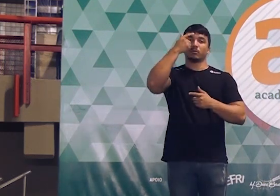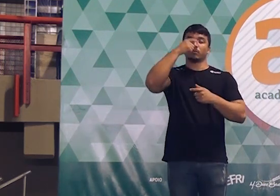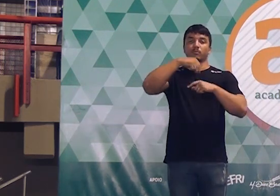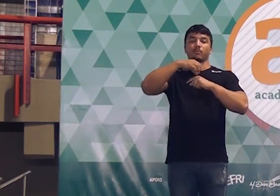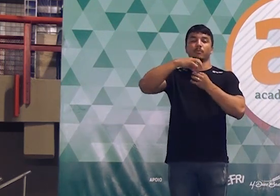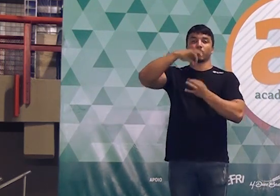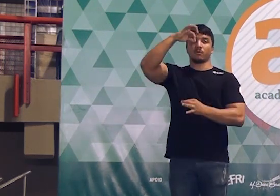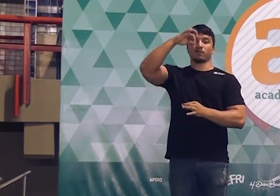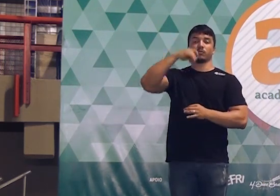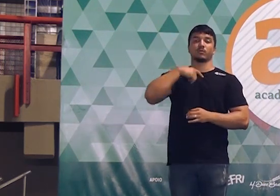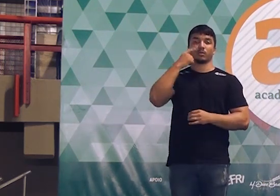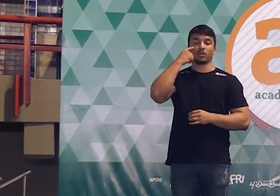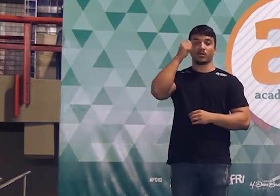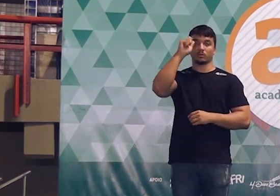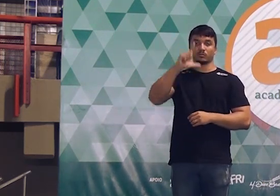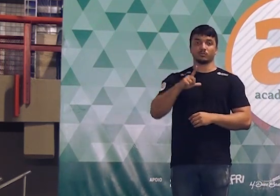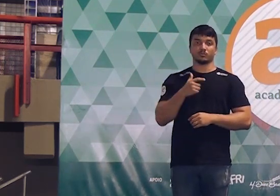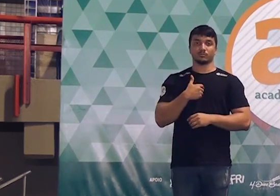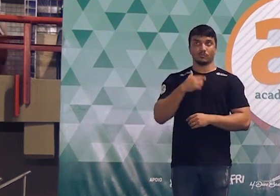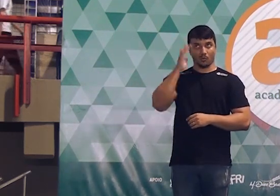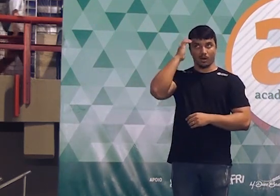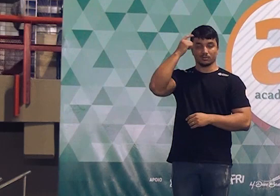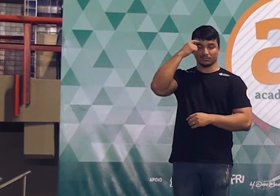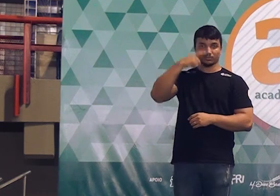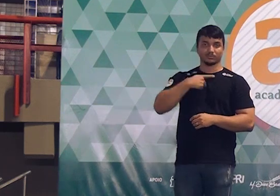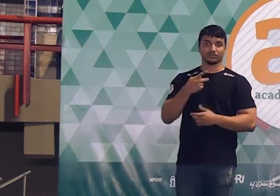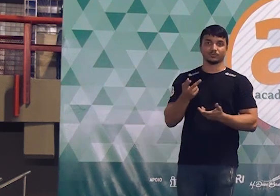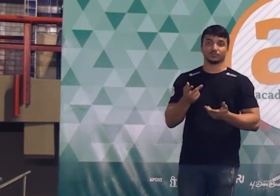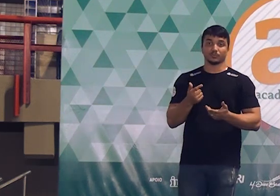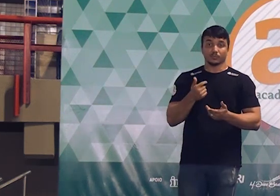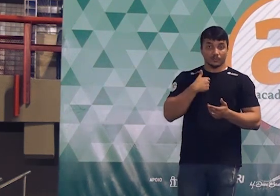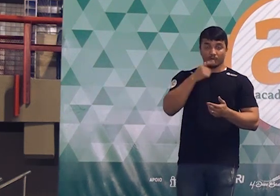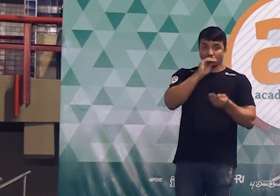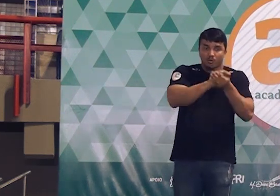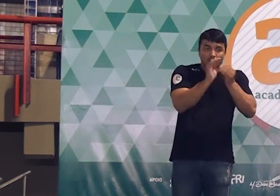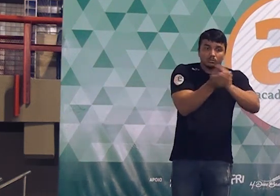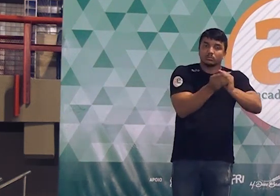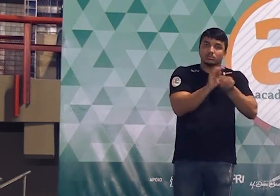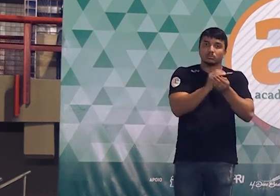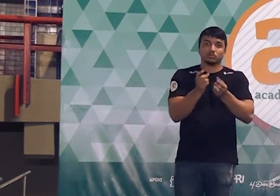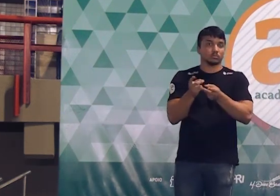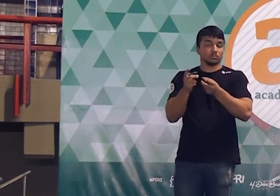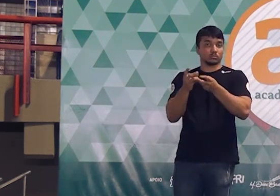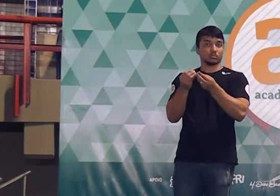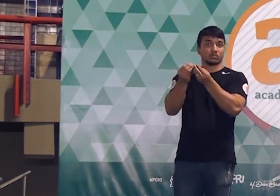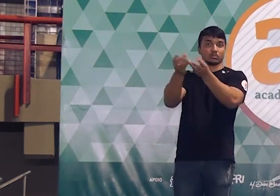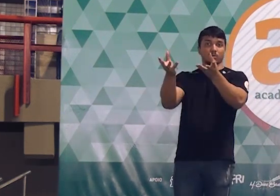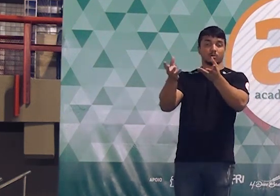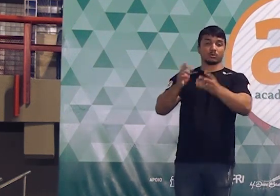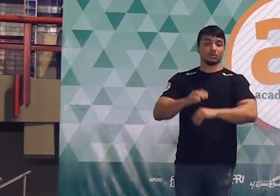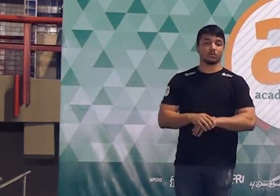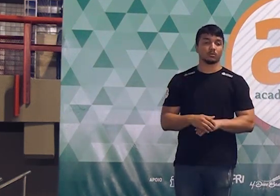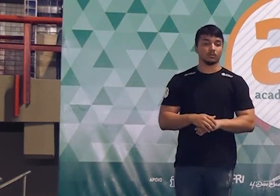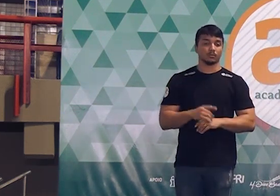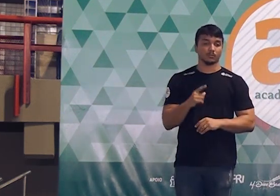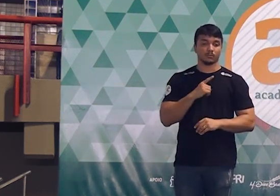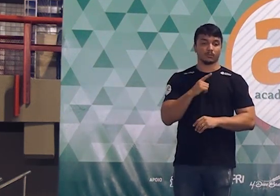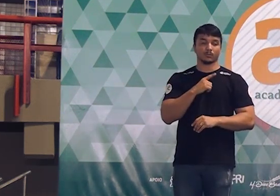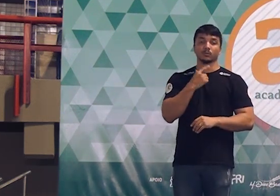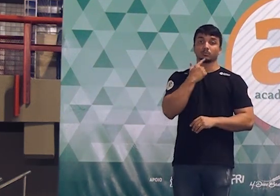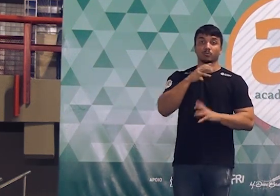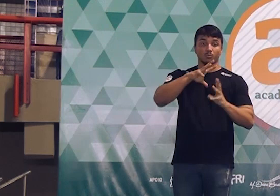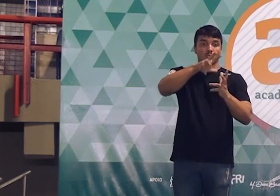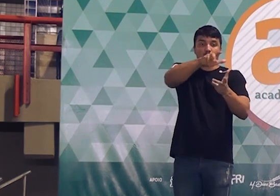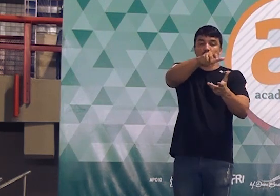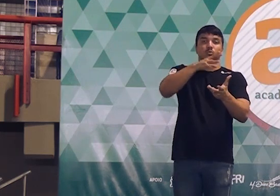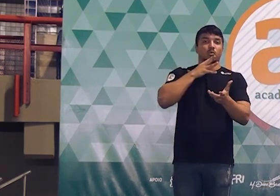assim, né? Louro dos olhos azuis, eu me acho assim. Resultado, o cara faz arte para aquilo, faz e é legal. Está lá, reconhecido no